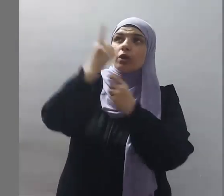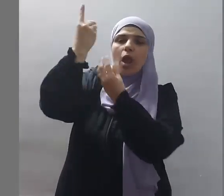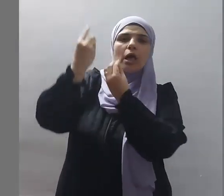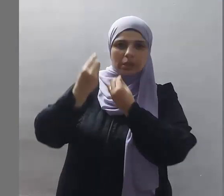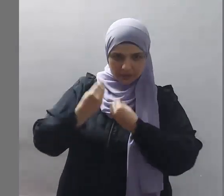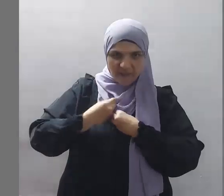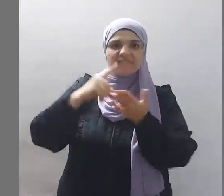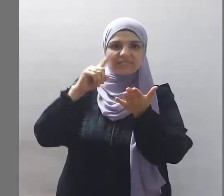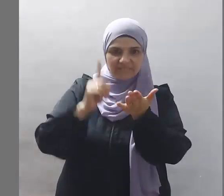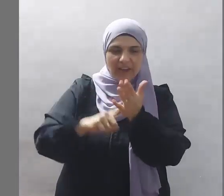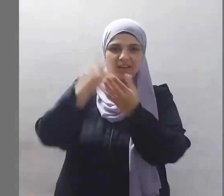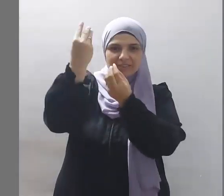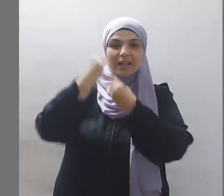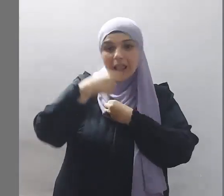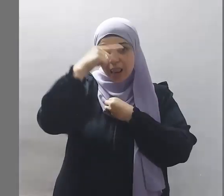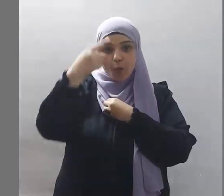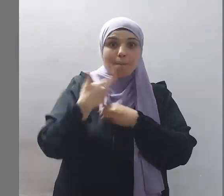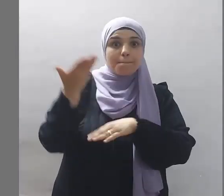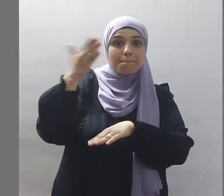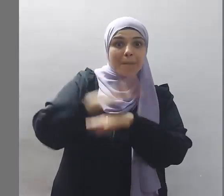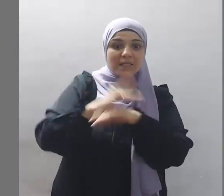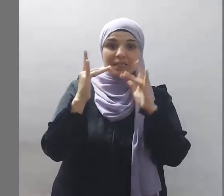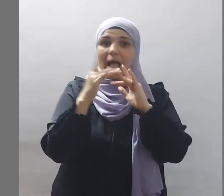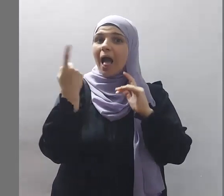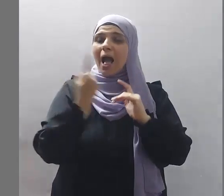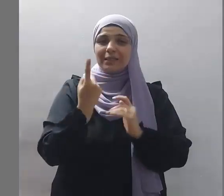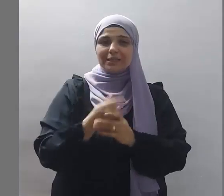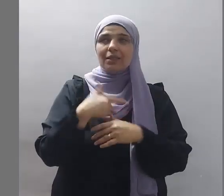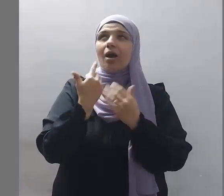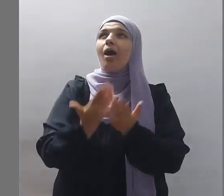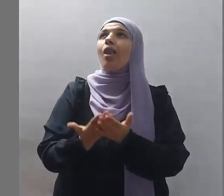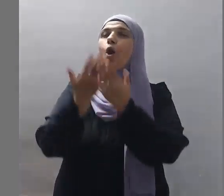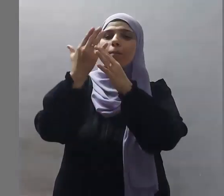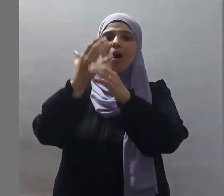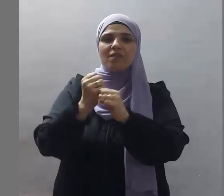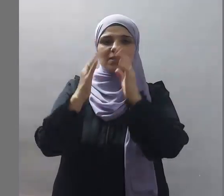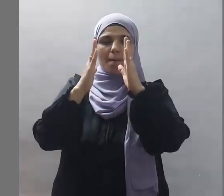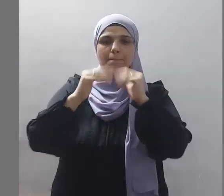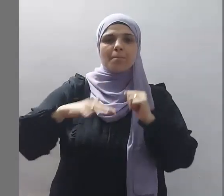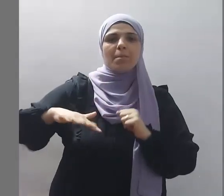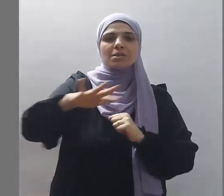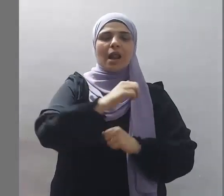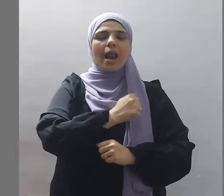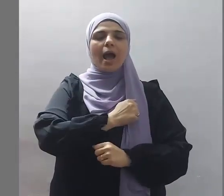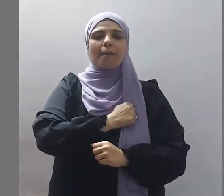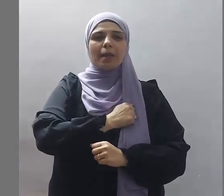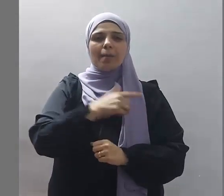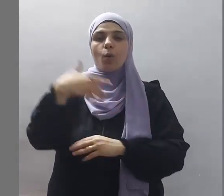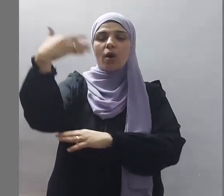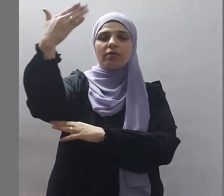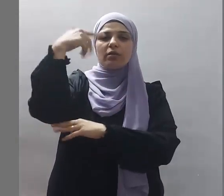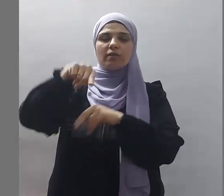منازل الشهداء وإن مات على فراشه. اللهم احفظ مصرنا الحبيبة وارفع رايتها في